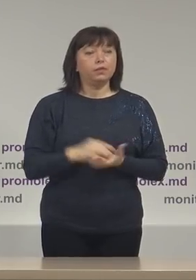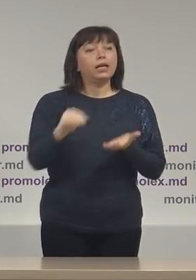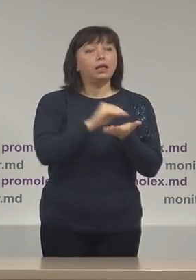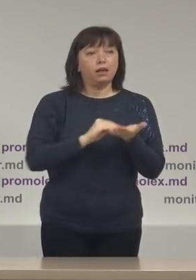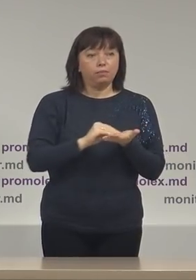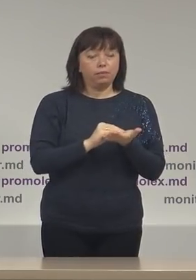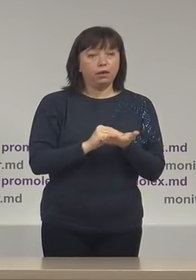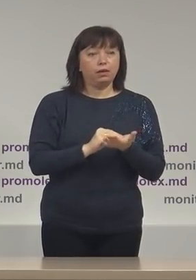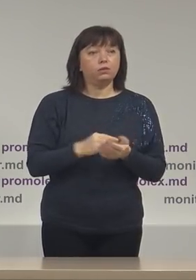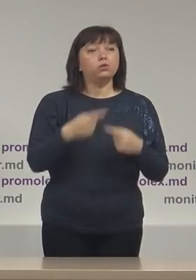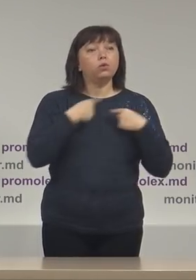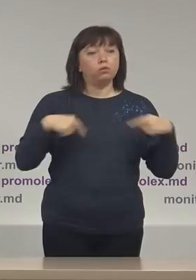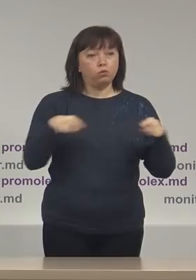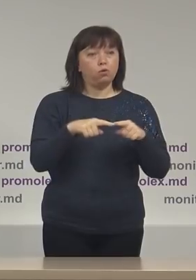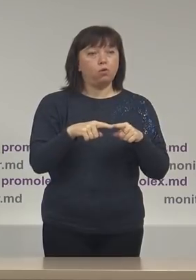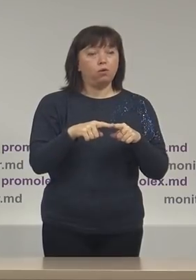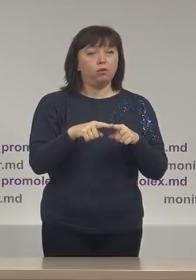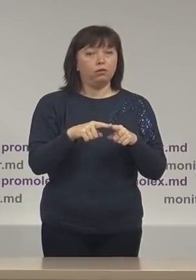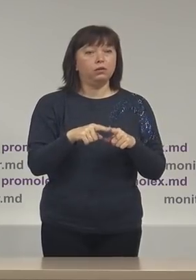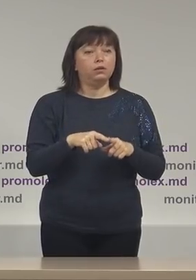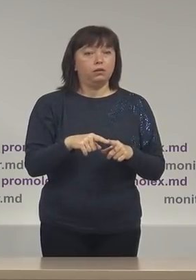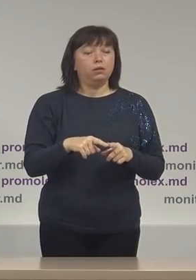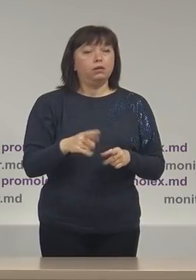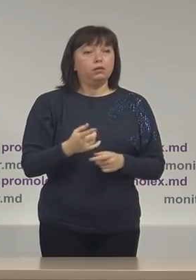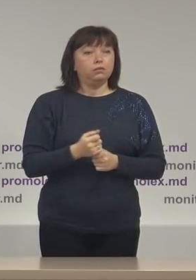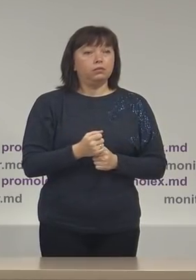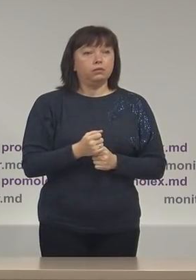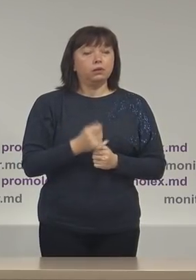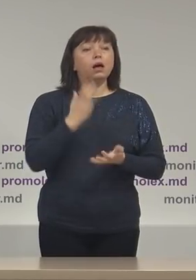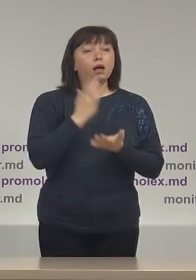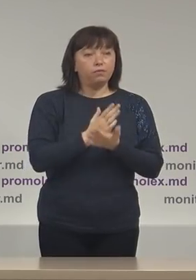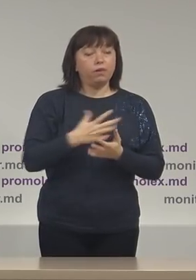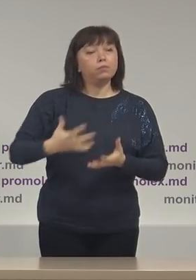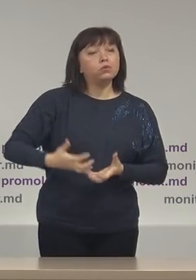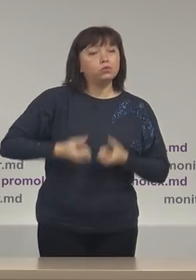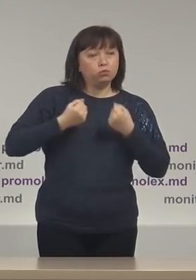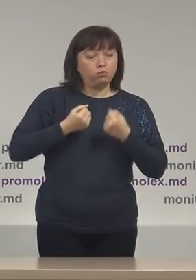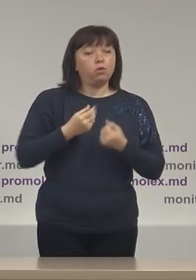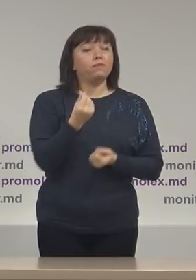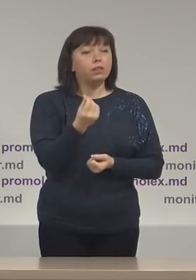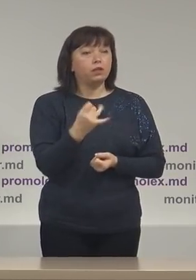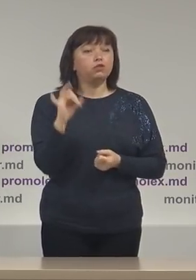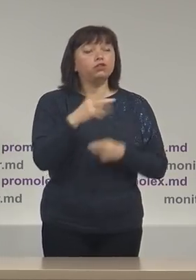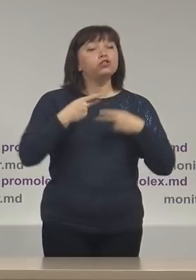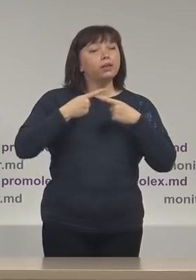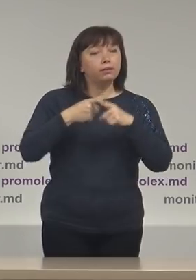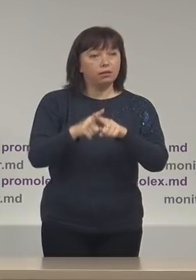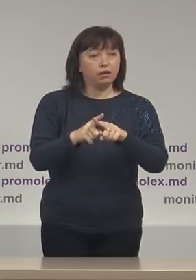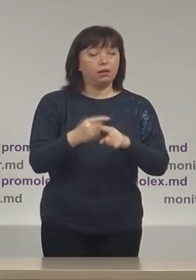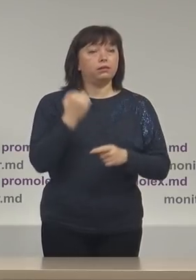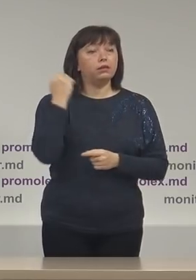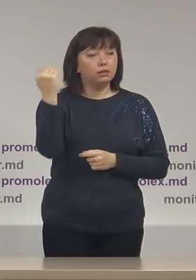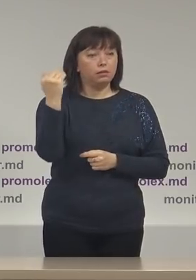Repet, noi beneficiem, misiunea Promolex beneficiază de suportul financiar și tehnic oferit